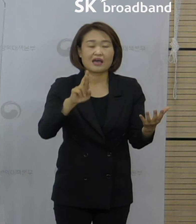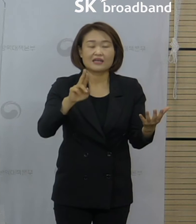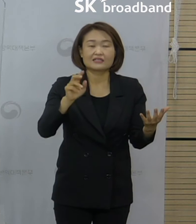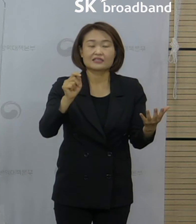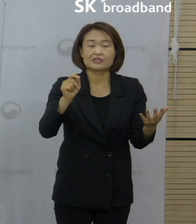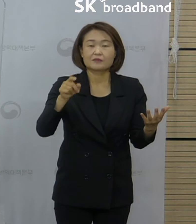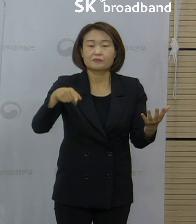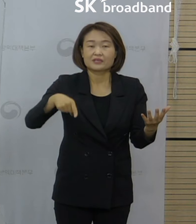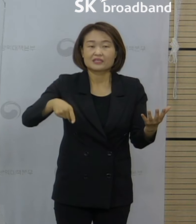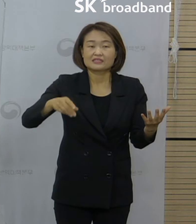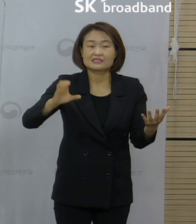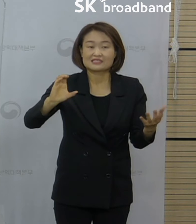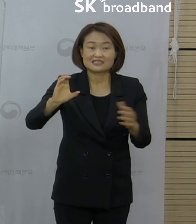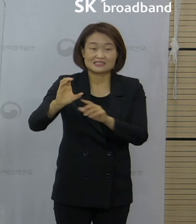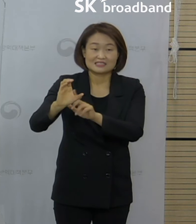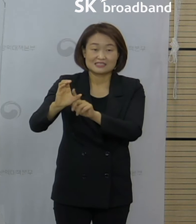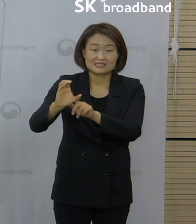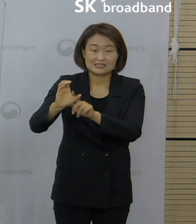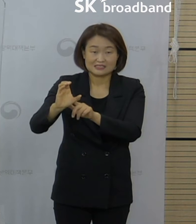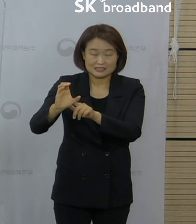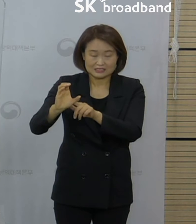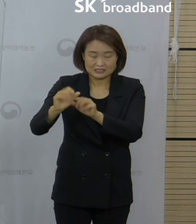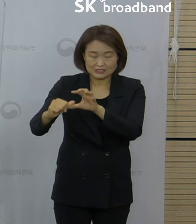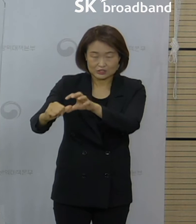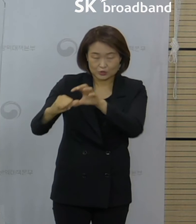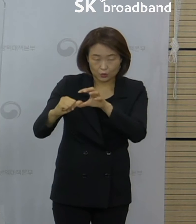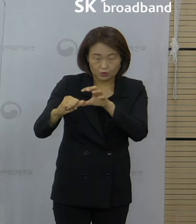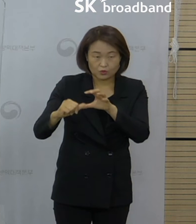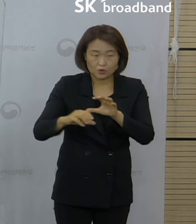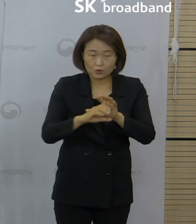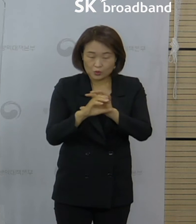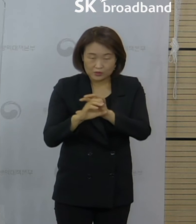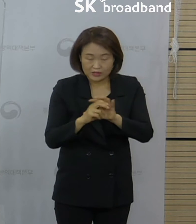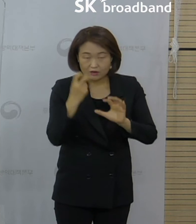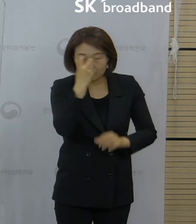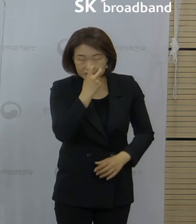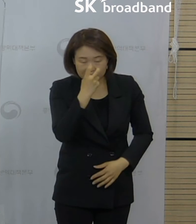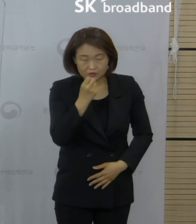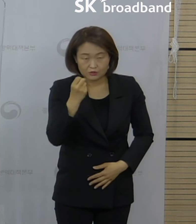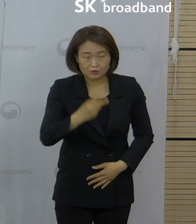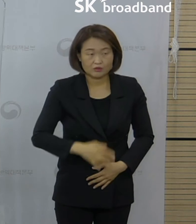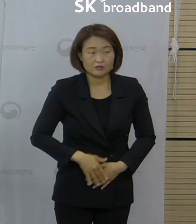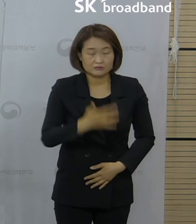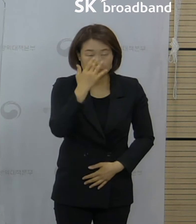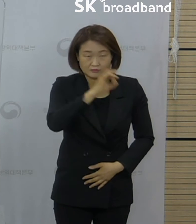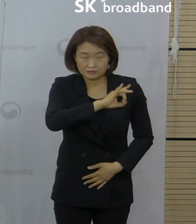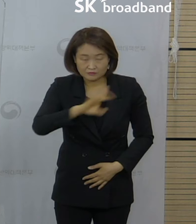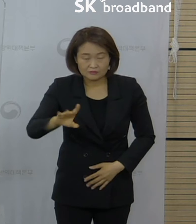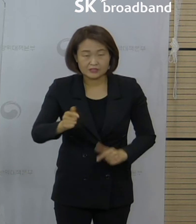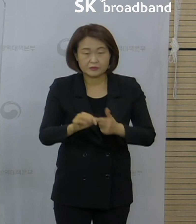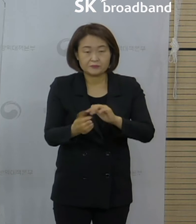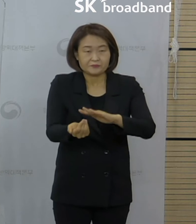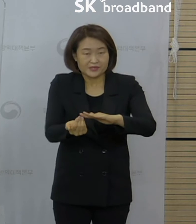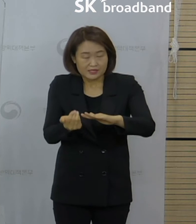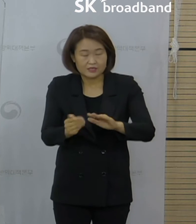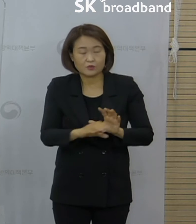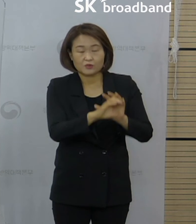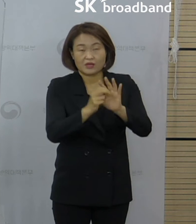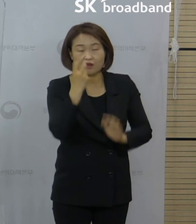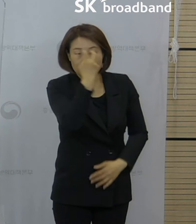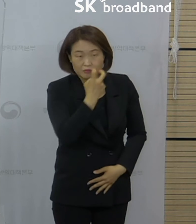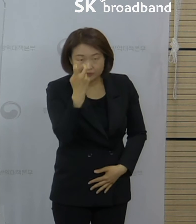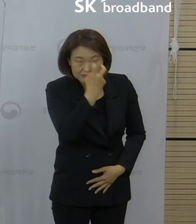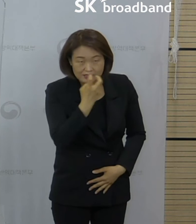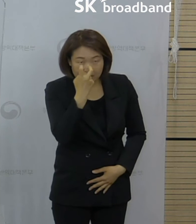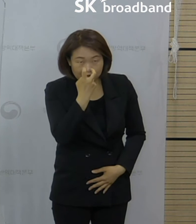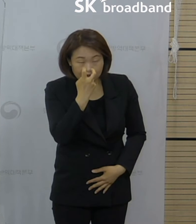통해서 확진을 하고 또 광범위하고 선제적인 일제 검사 내지 전수 검사를 총동원해서